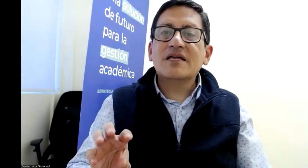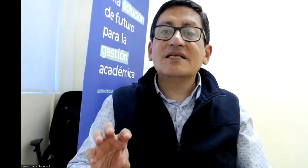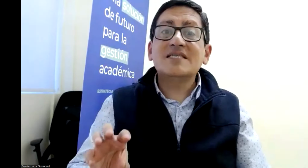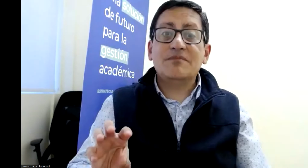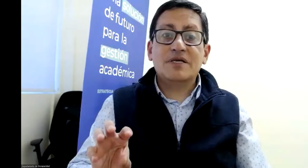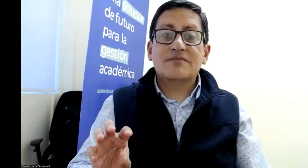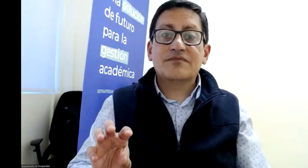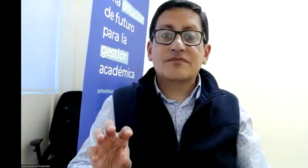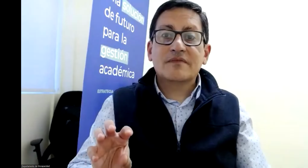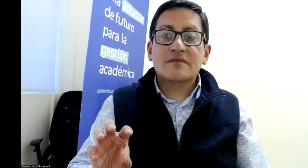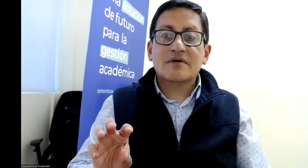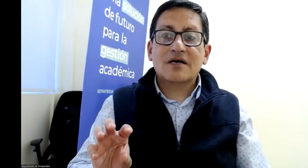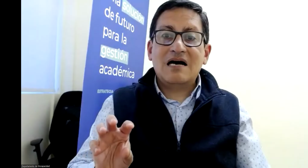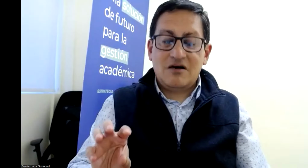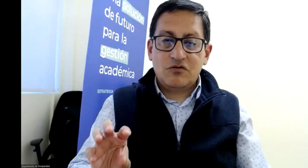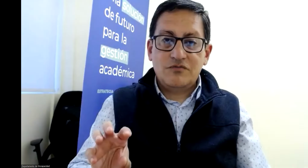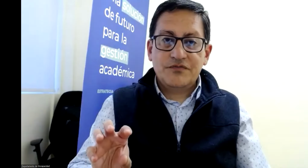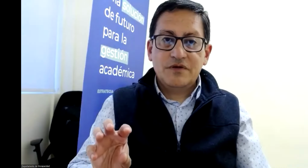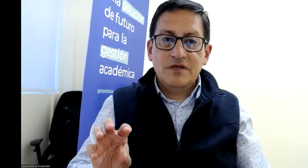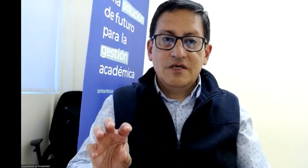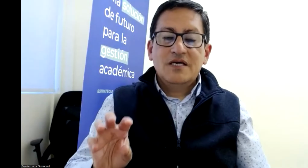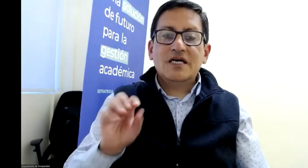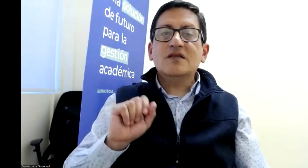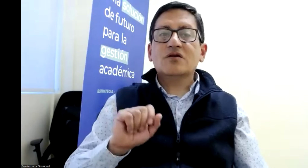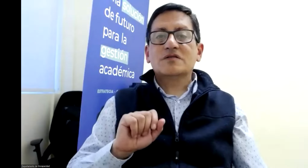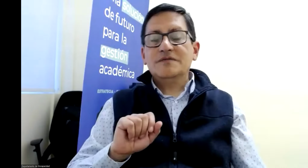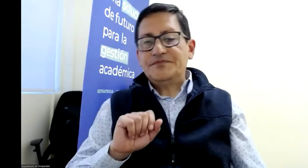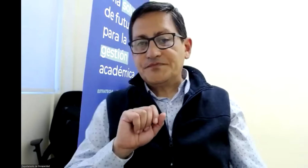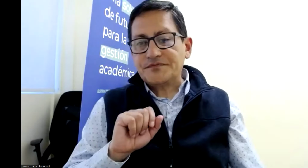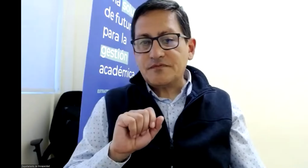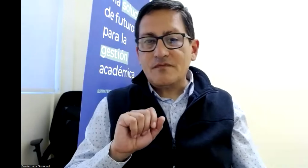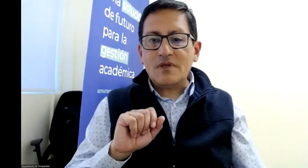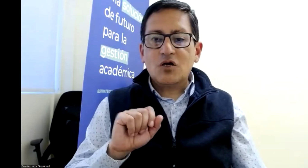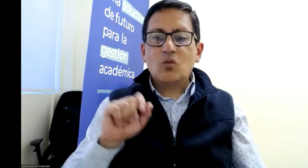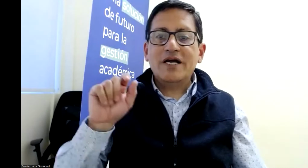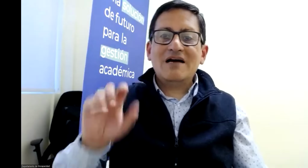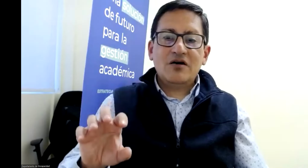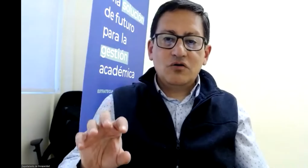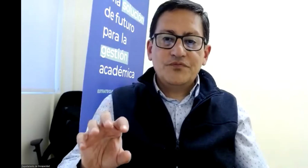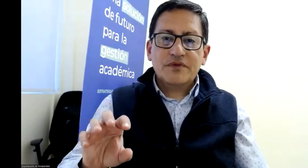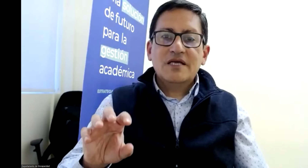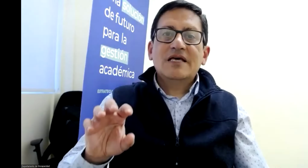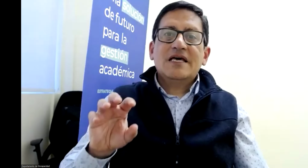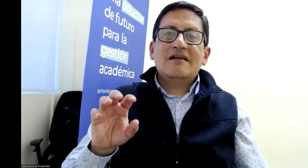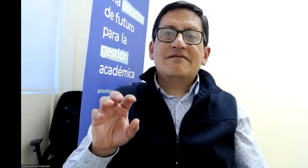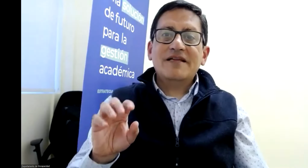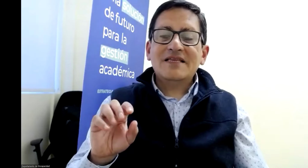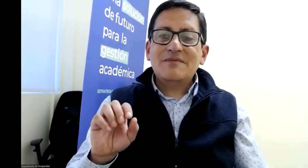mes de diciembre abajo entonces como es abajo el fin de